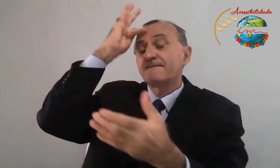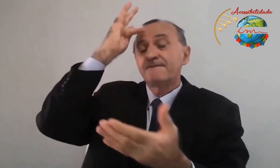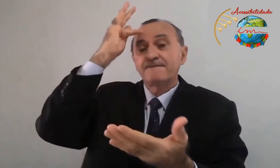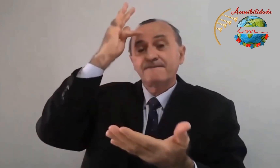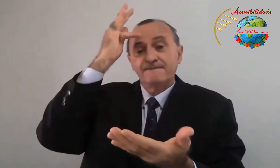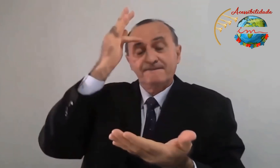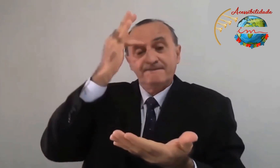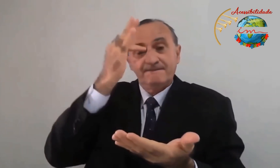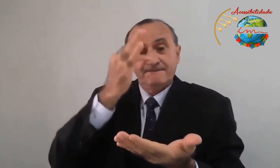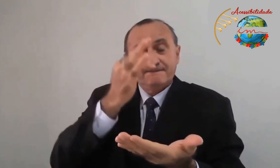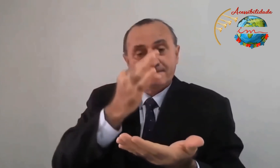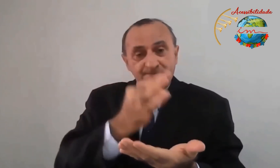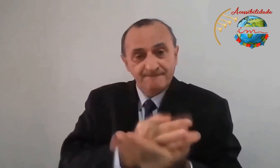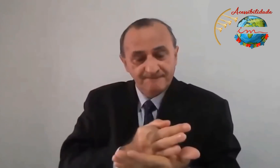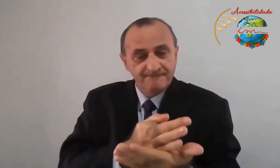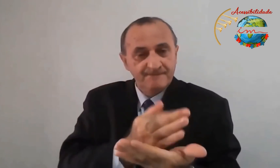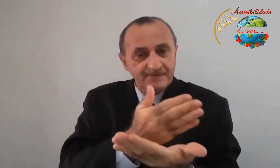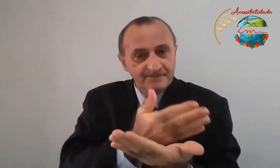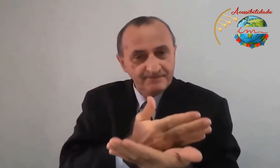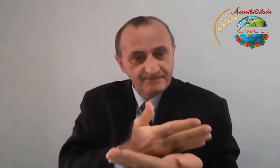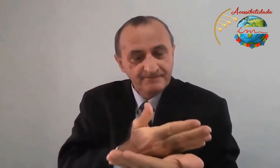ela vem aos nossos corações.